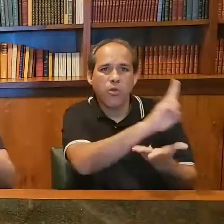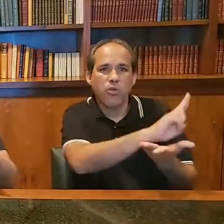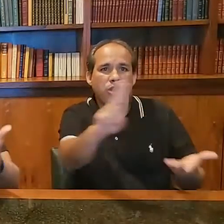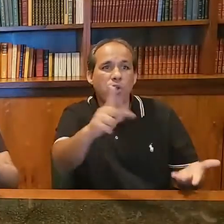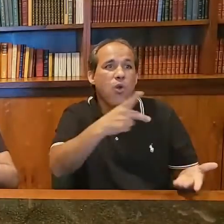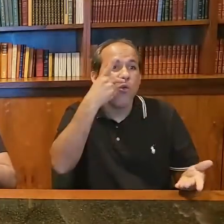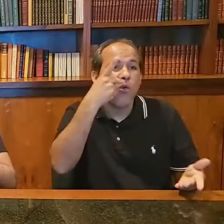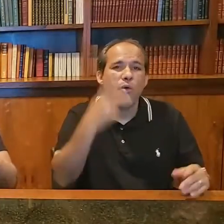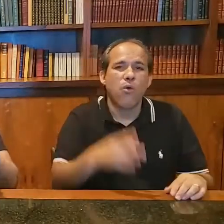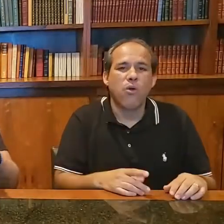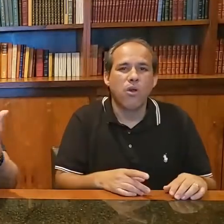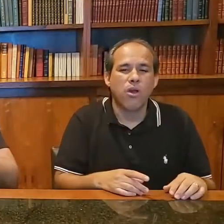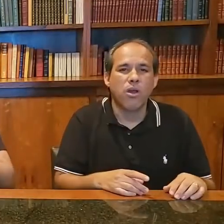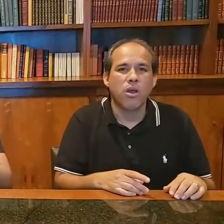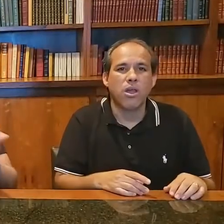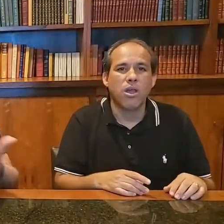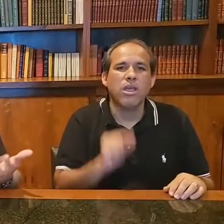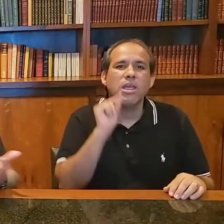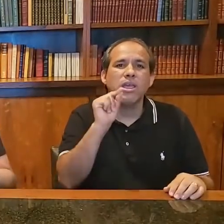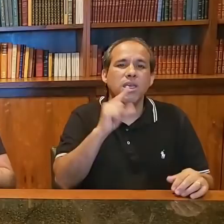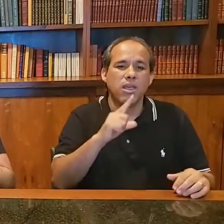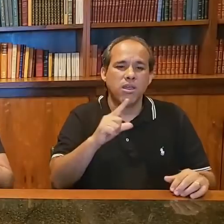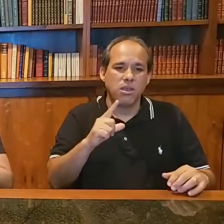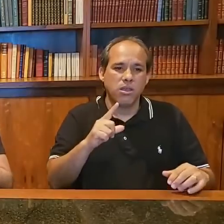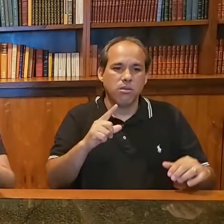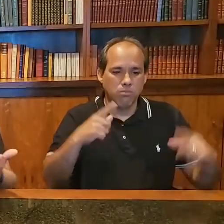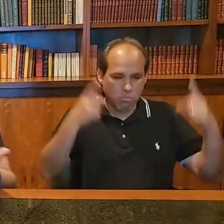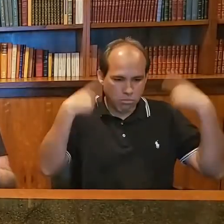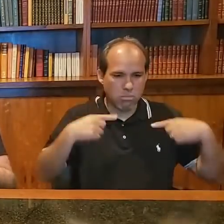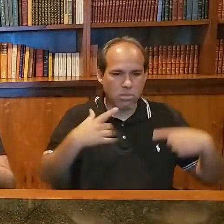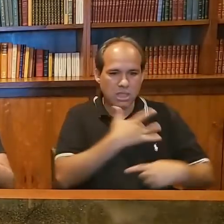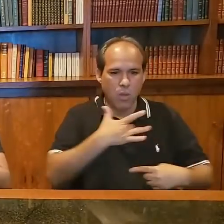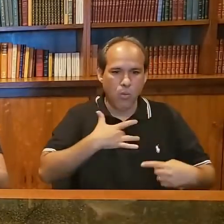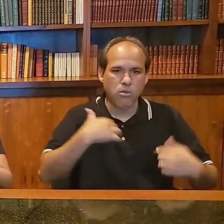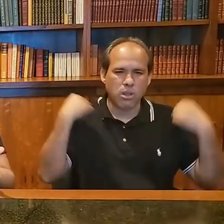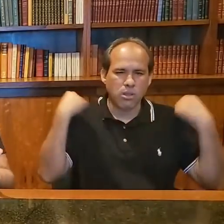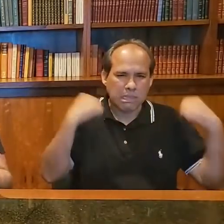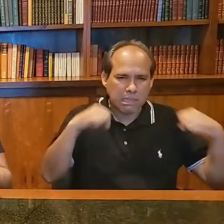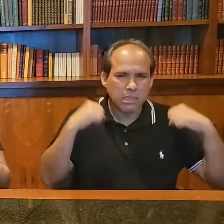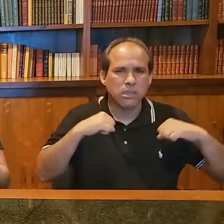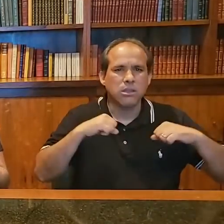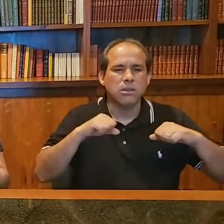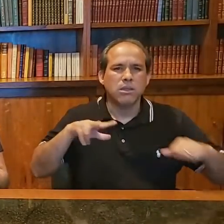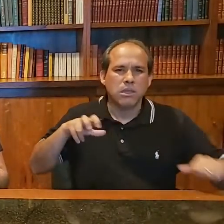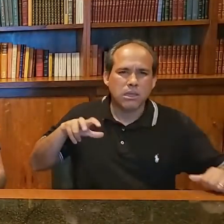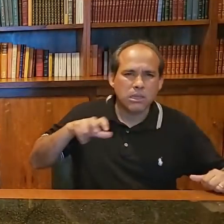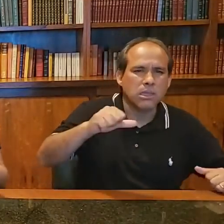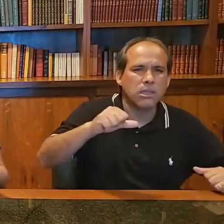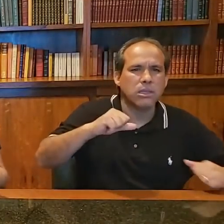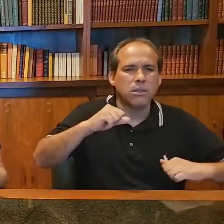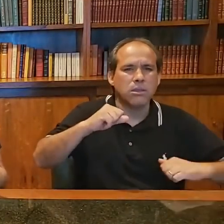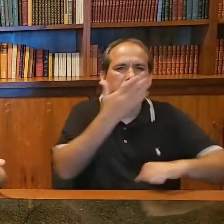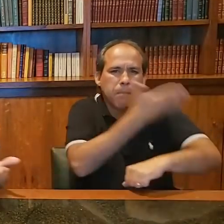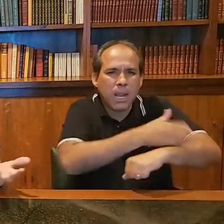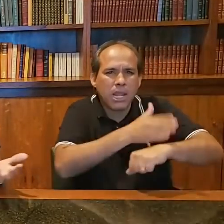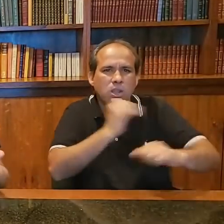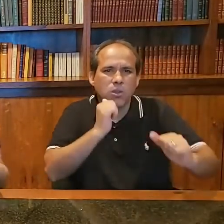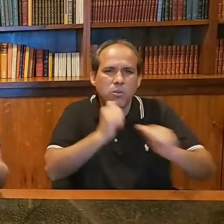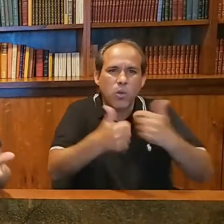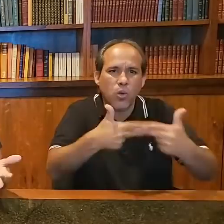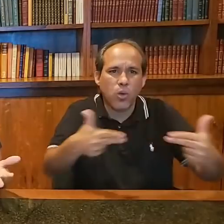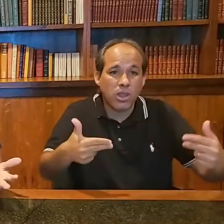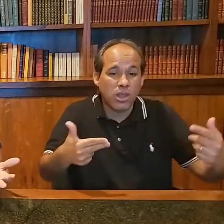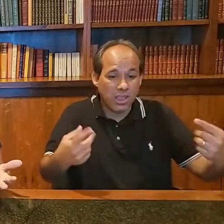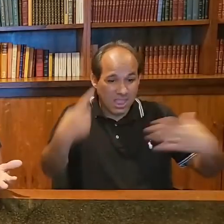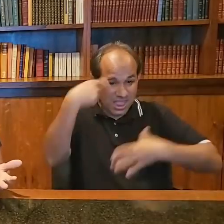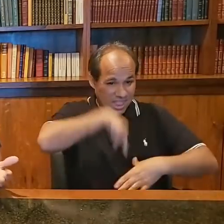quem tem, né, a atividade física, exerce, né, faz regularmente, a chance de se complicar numa Covid